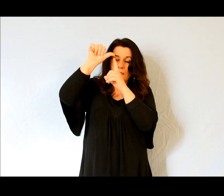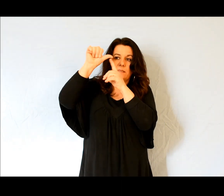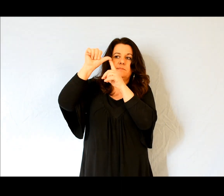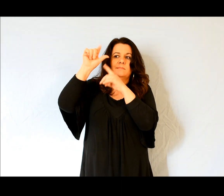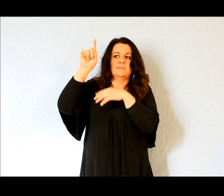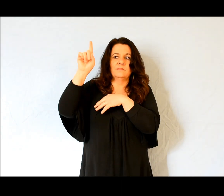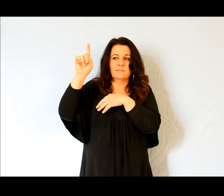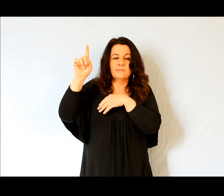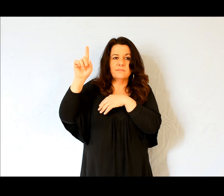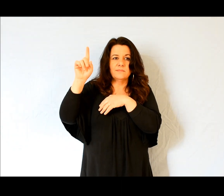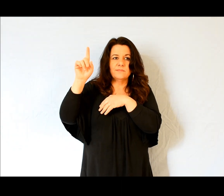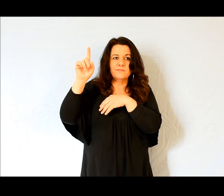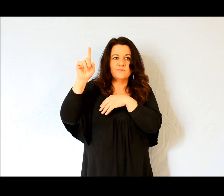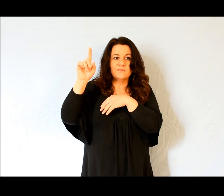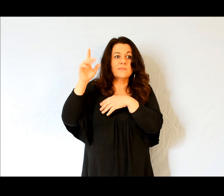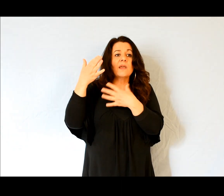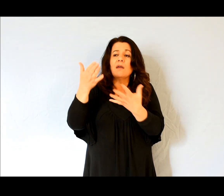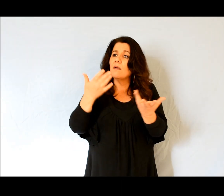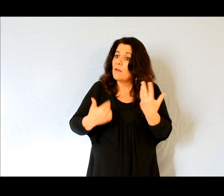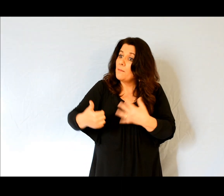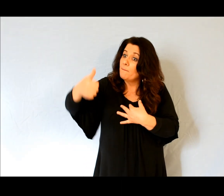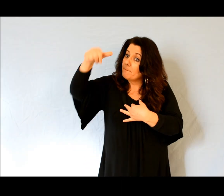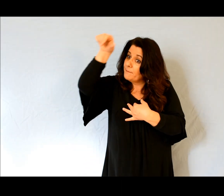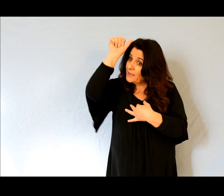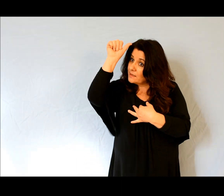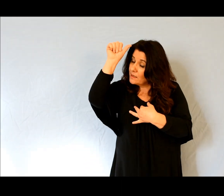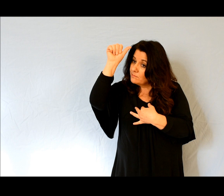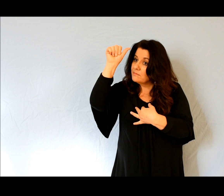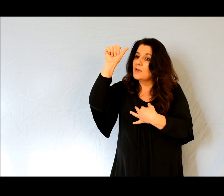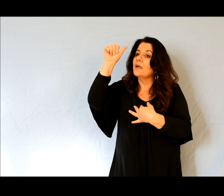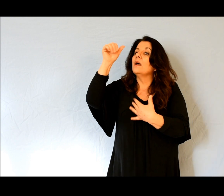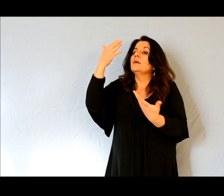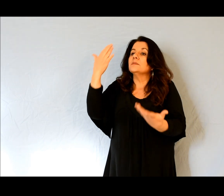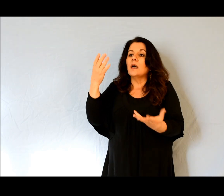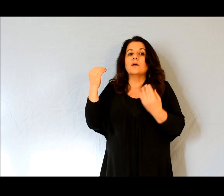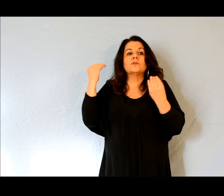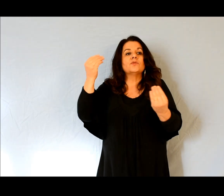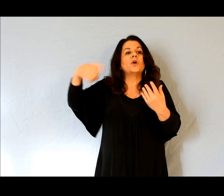maintenant le baptême ne purifie pas de souillure